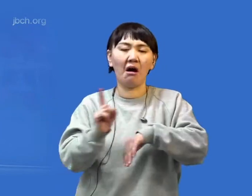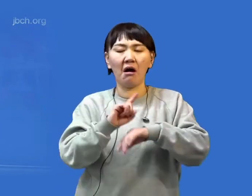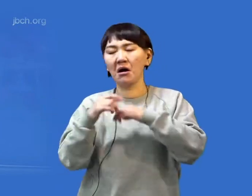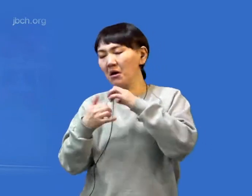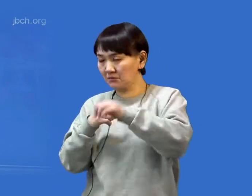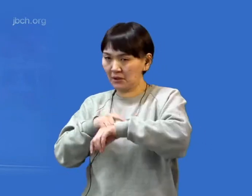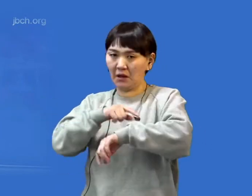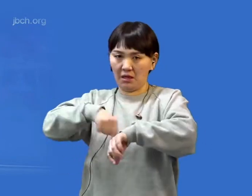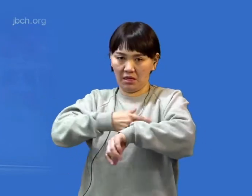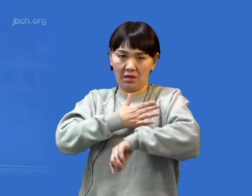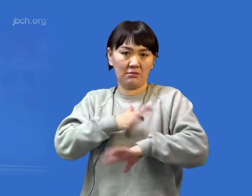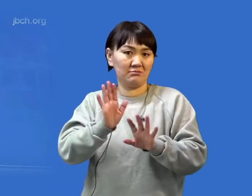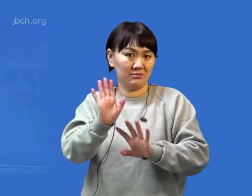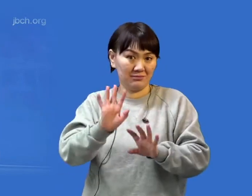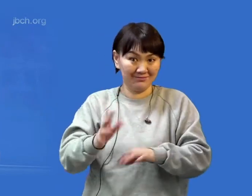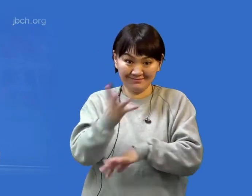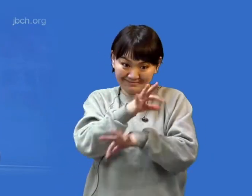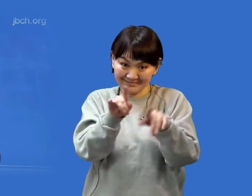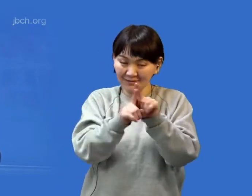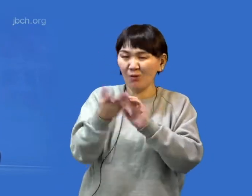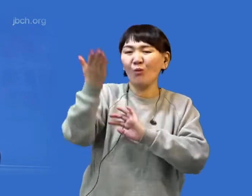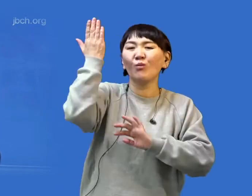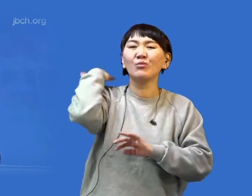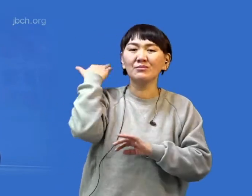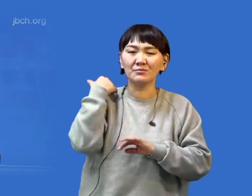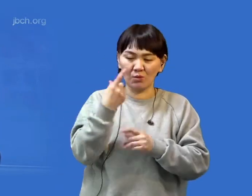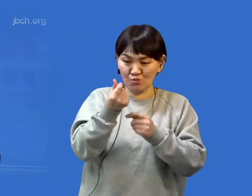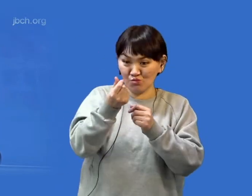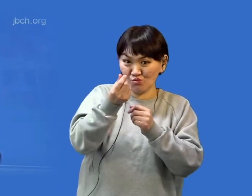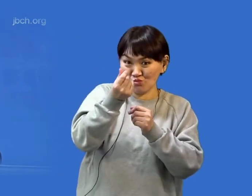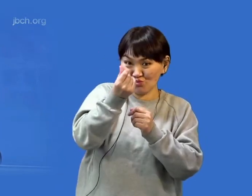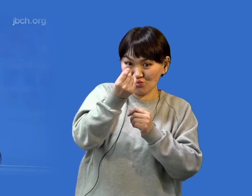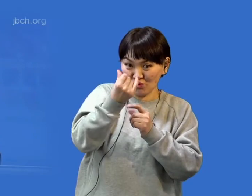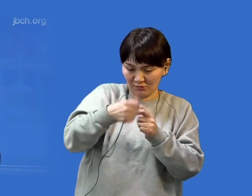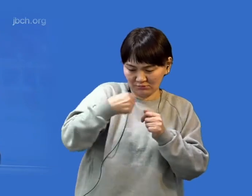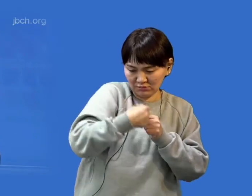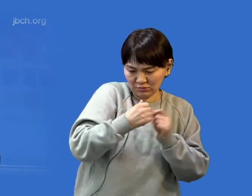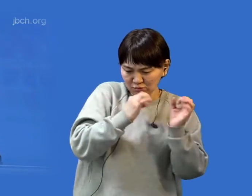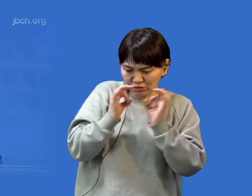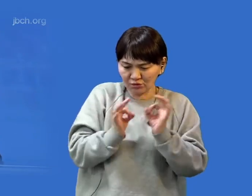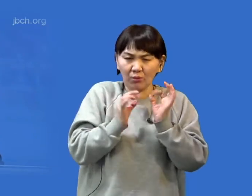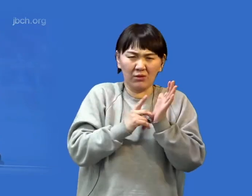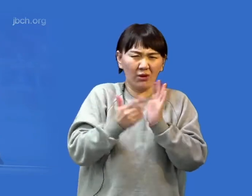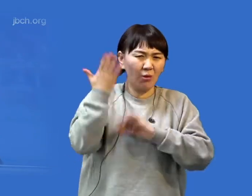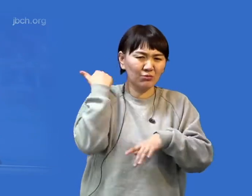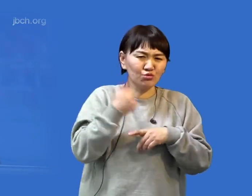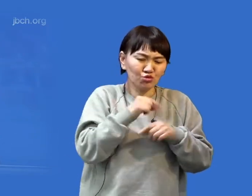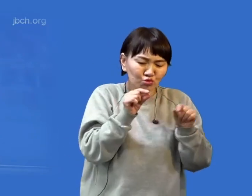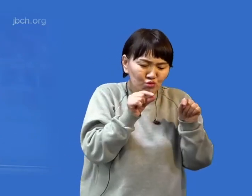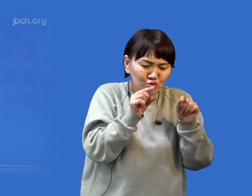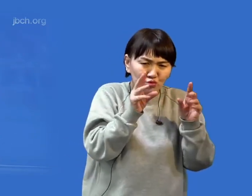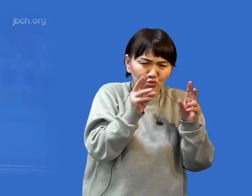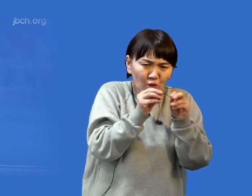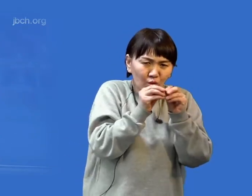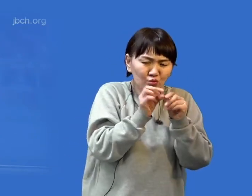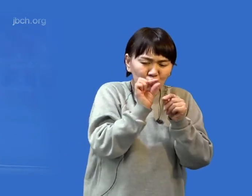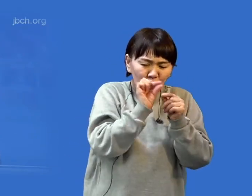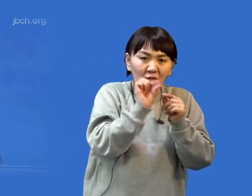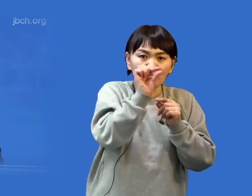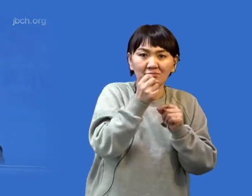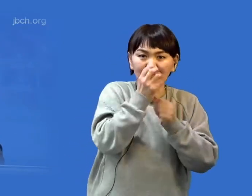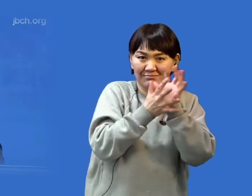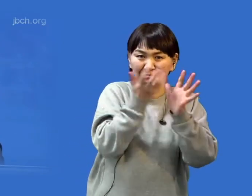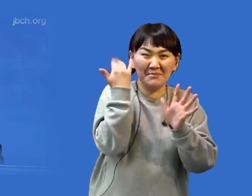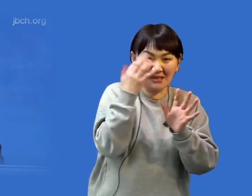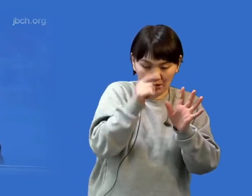хугацаа үүнээс багахан хилээд өнгөрсөн байгаа. Үүн дээр бас нэмээд хэлэх үгсүүд байна. Тэгэхээр энэ Христ